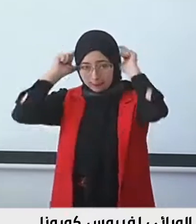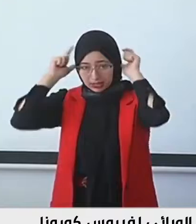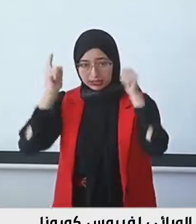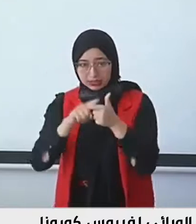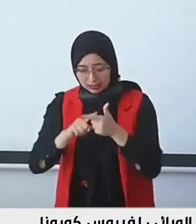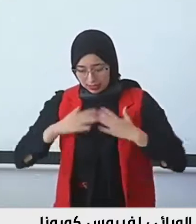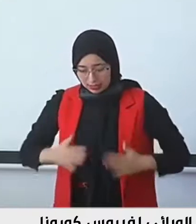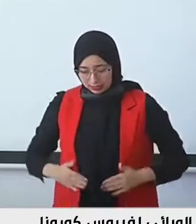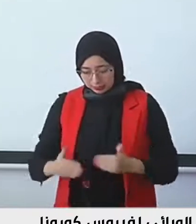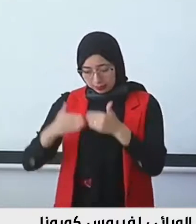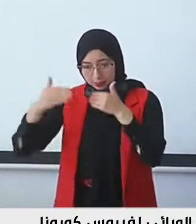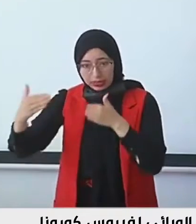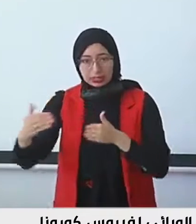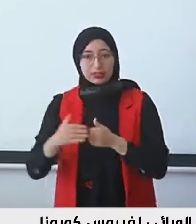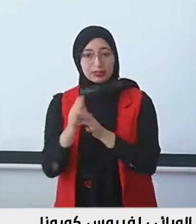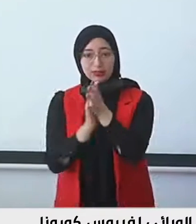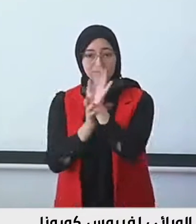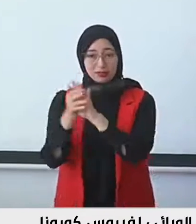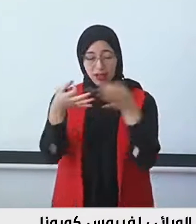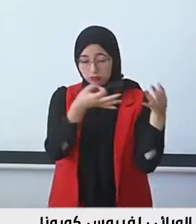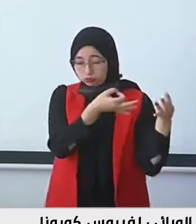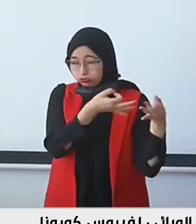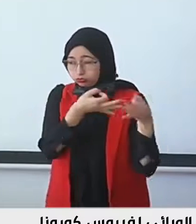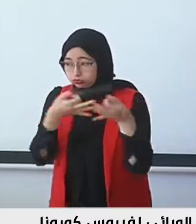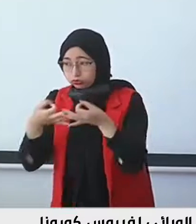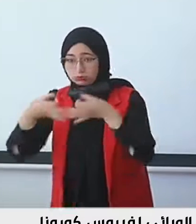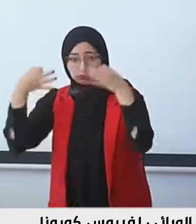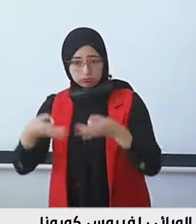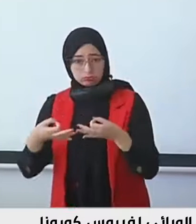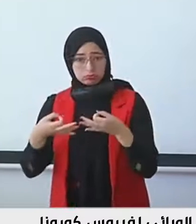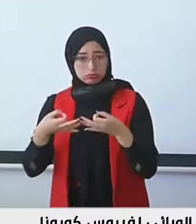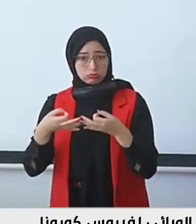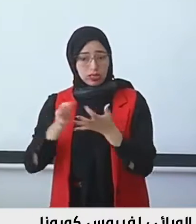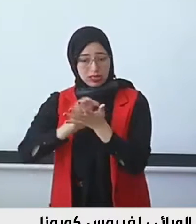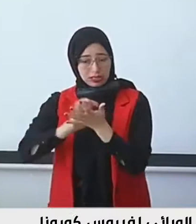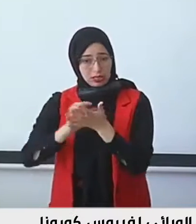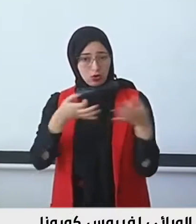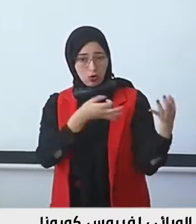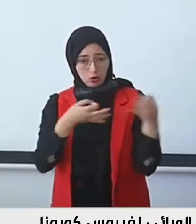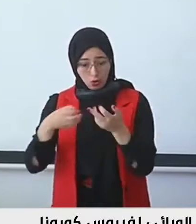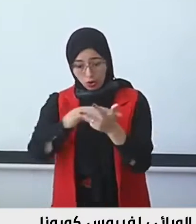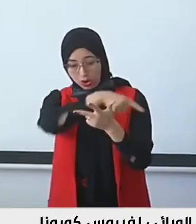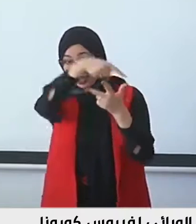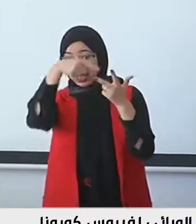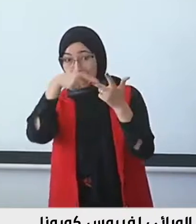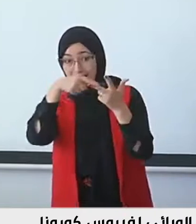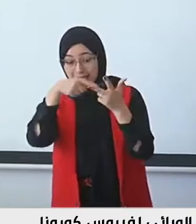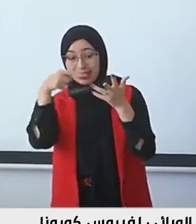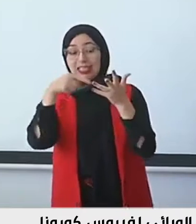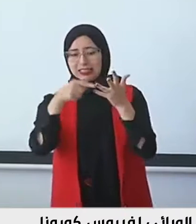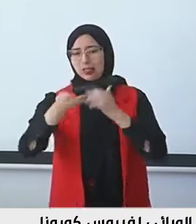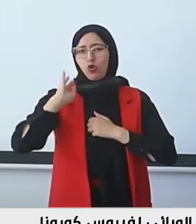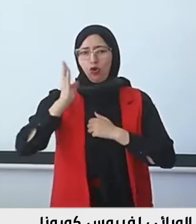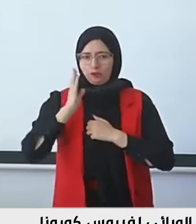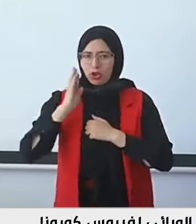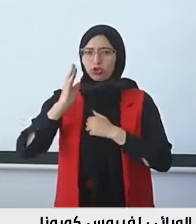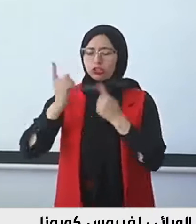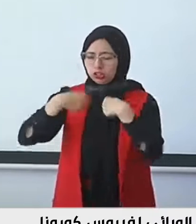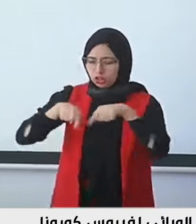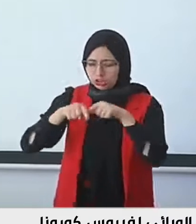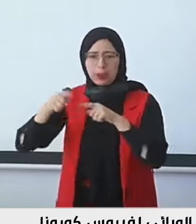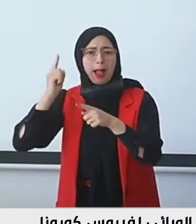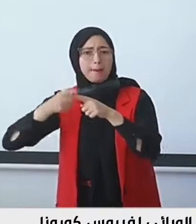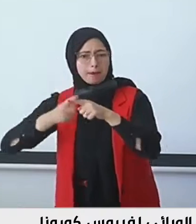الكمامه التباعد الجسدي غسل الايدي مثلا الاجراءات هذه مع منع التظاهرات تقليص